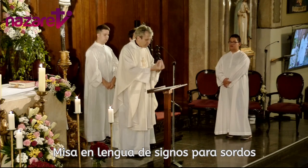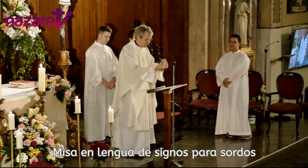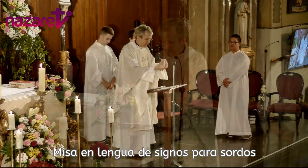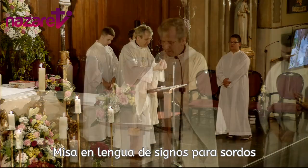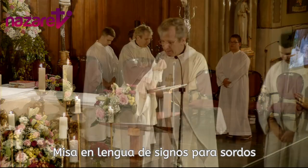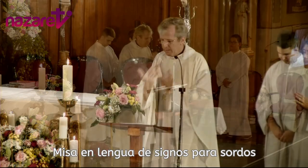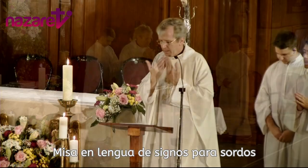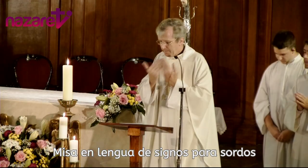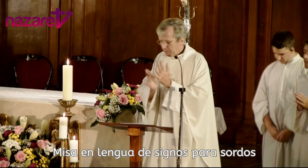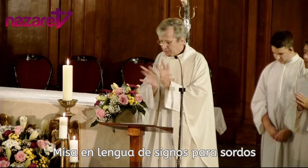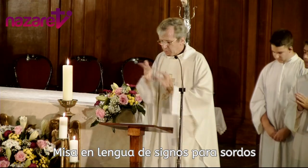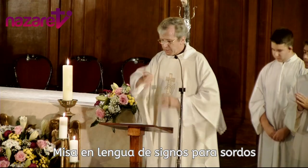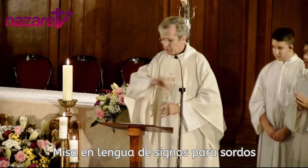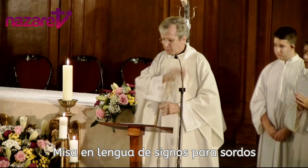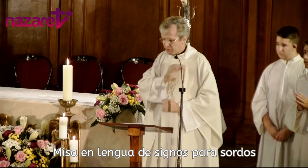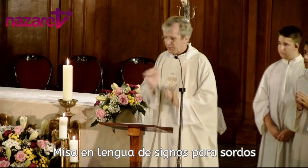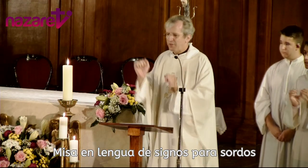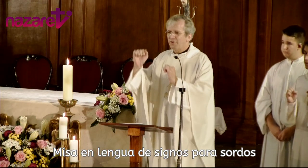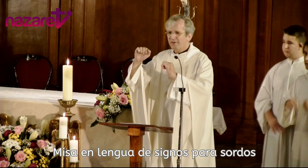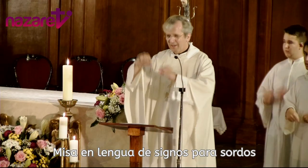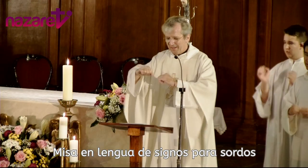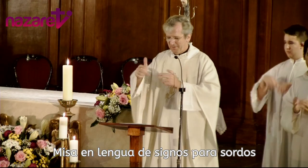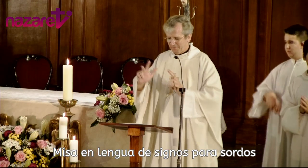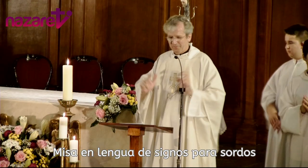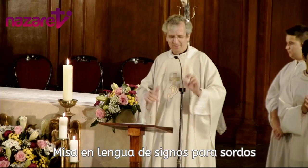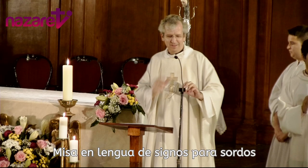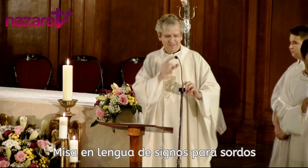concordia. Por Jesucristo nuestro Señor.